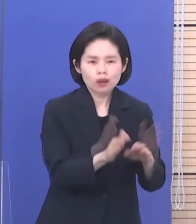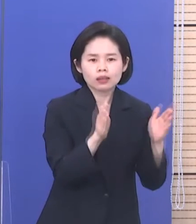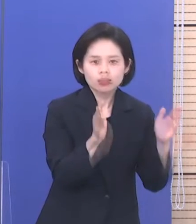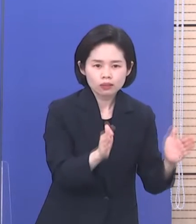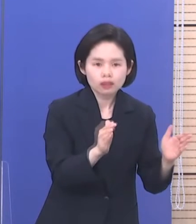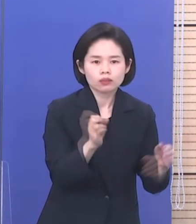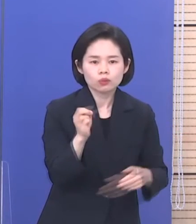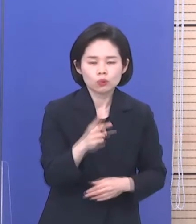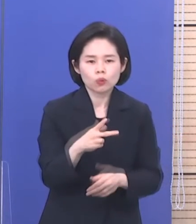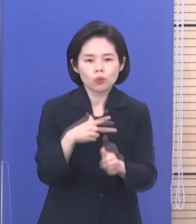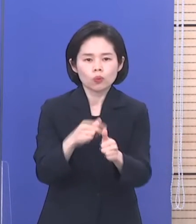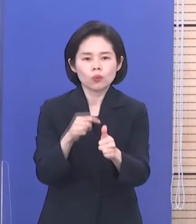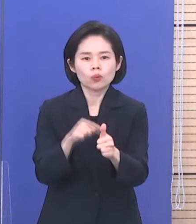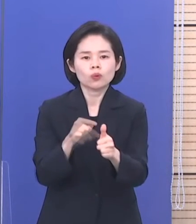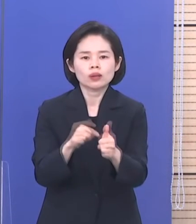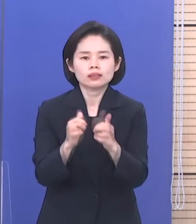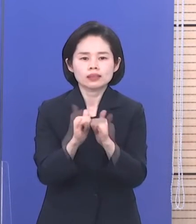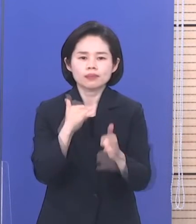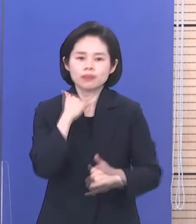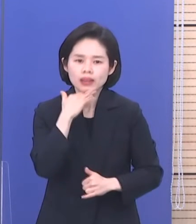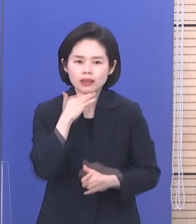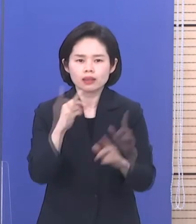신청권에 대하여 말씀드리겠습니다.